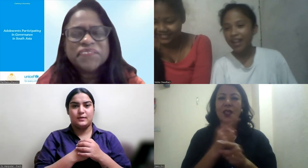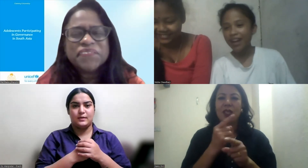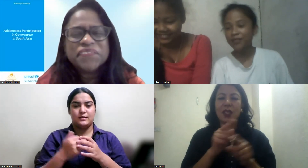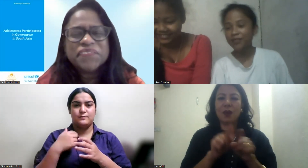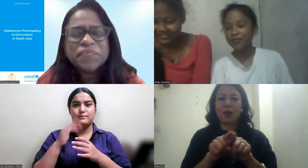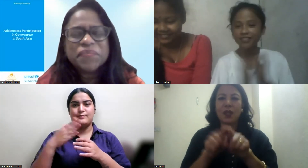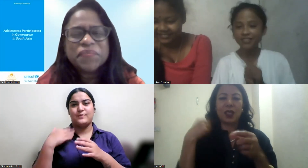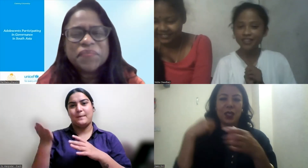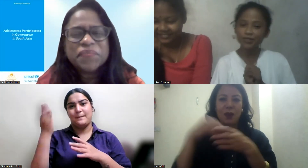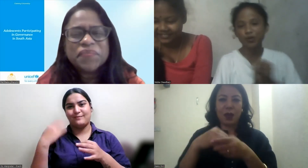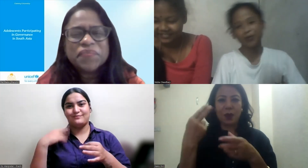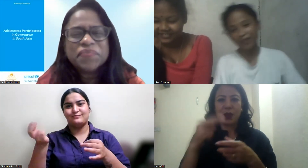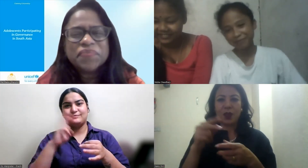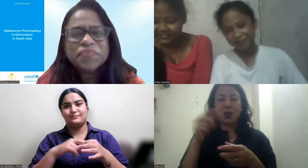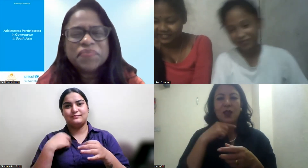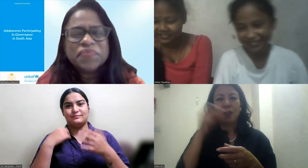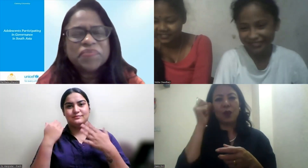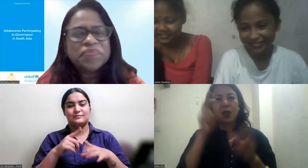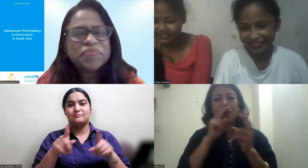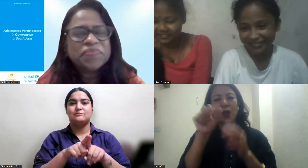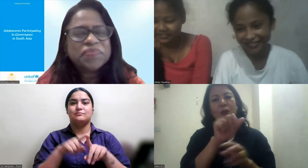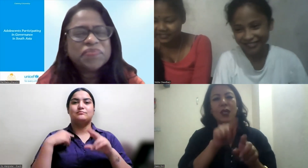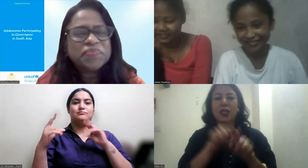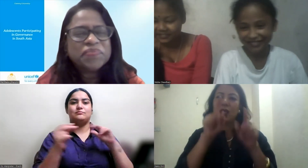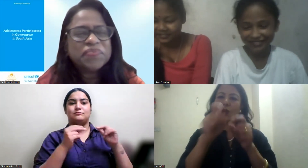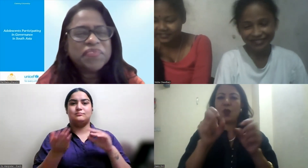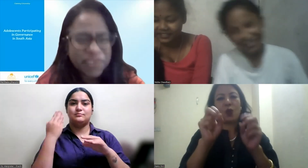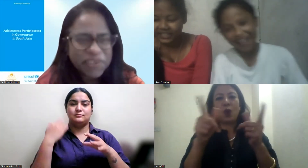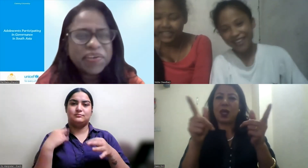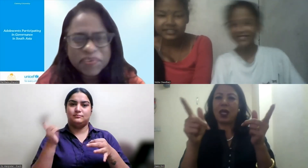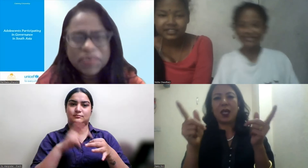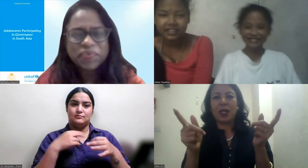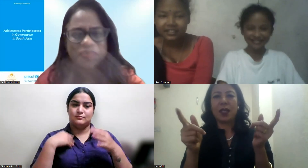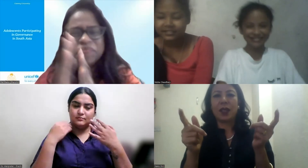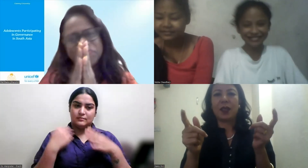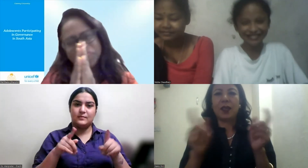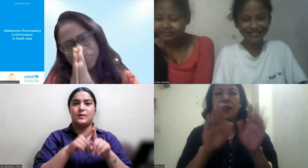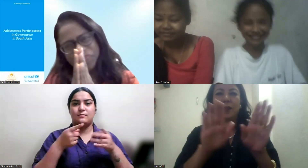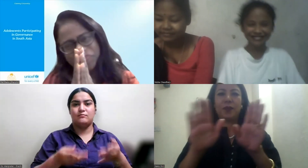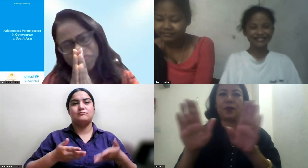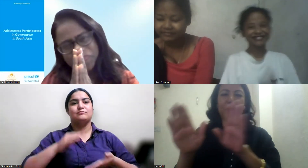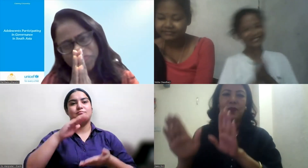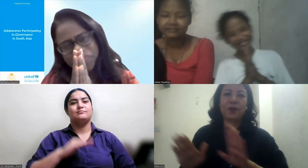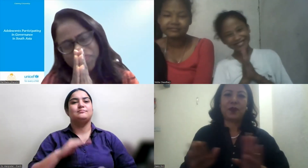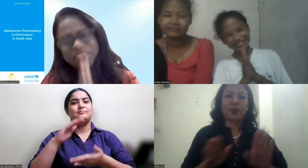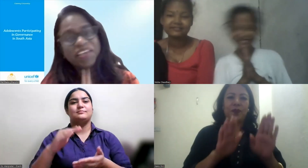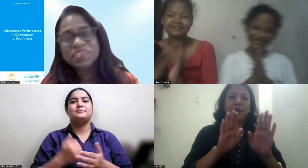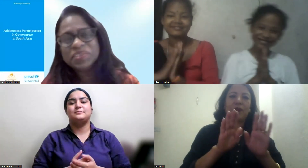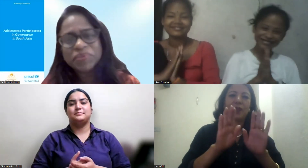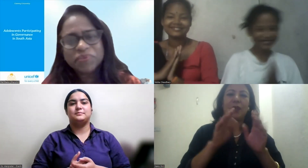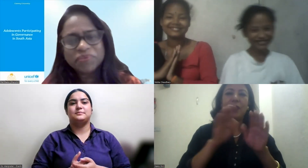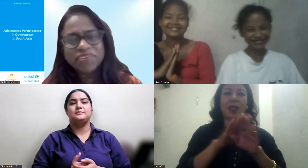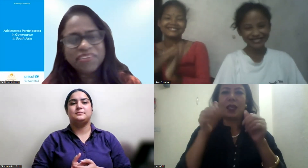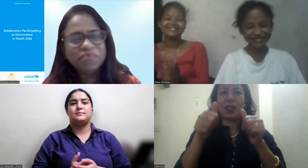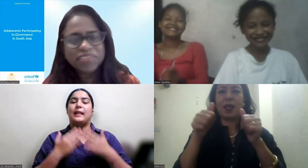कुरा उहाँसँग चाहिँ सोध्छु म Thank you. Thank you. Very good. Very good. Thank